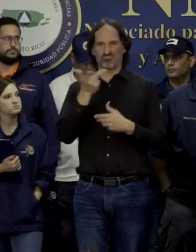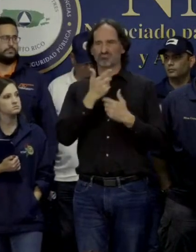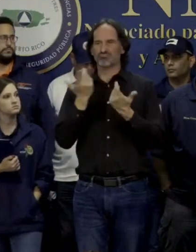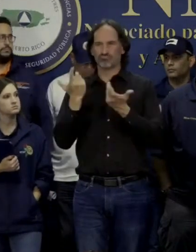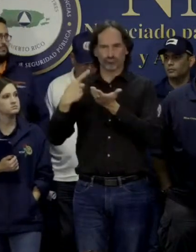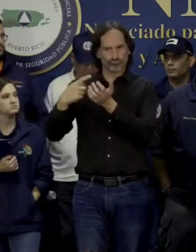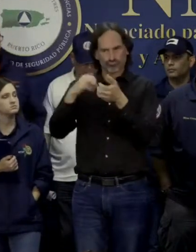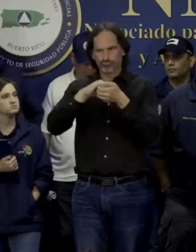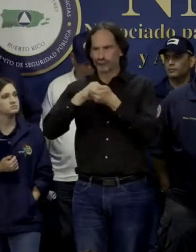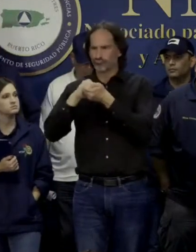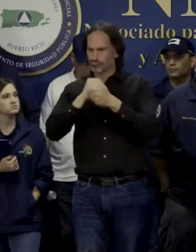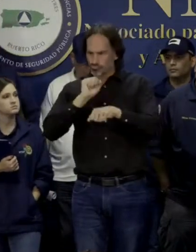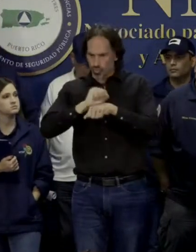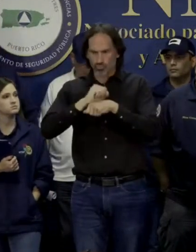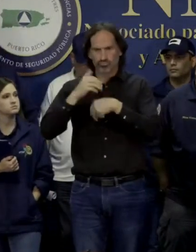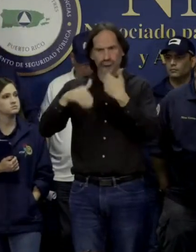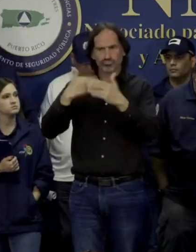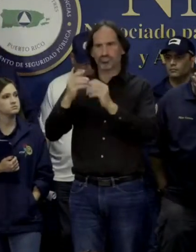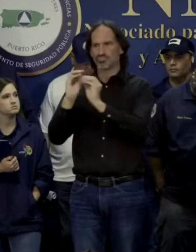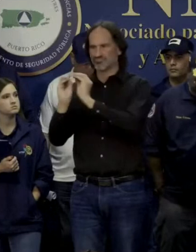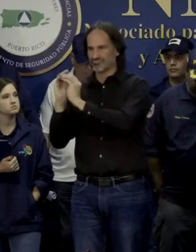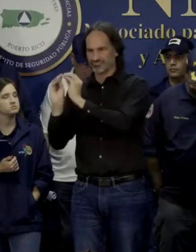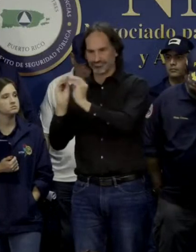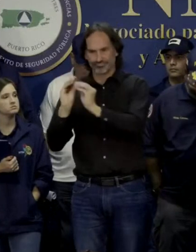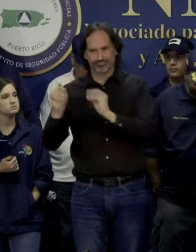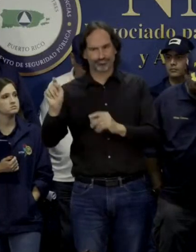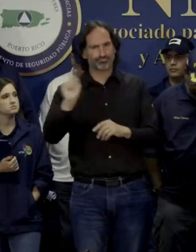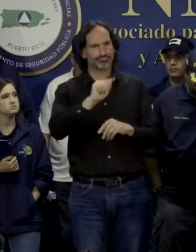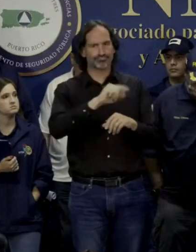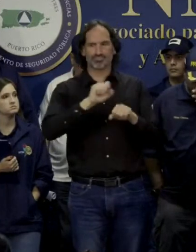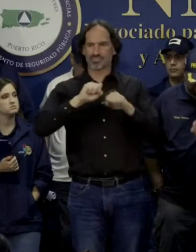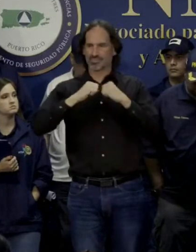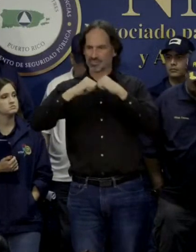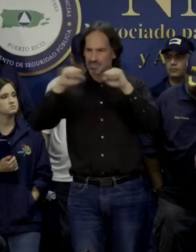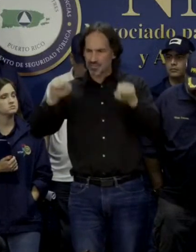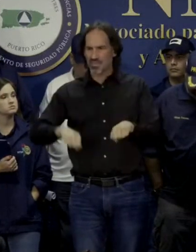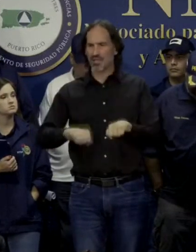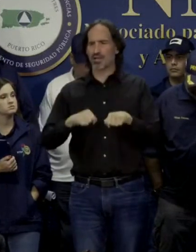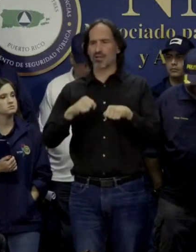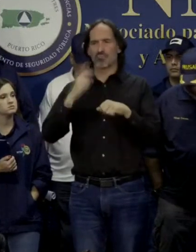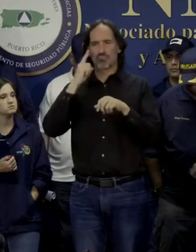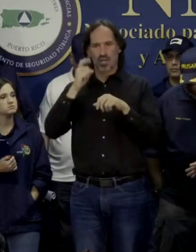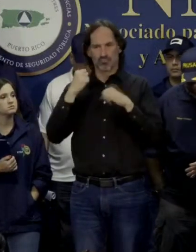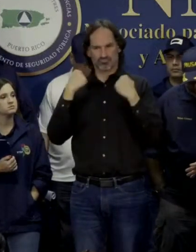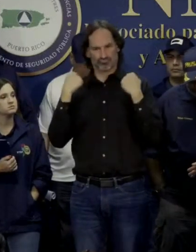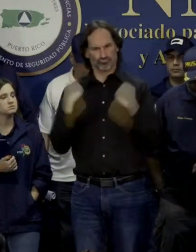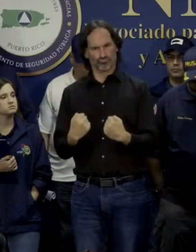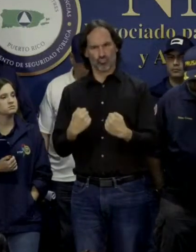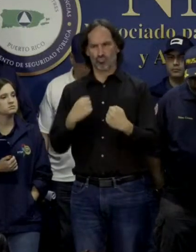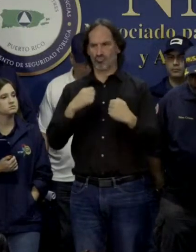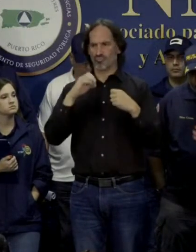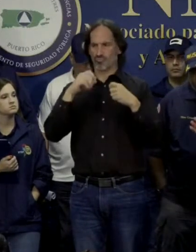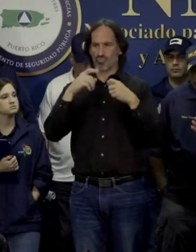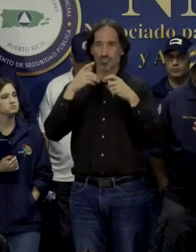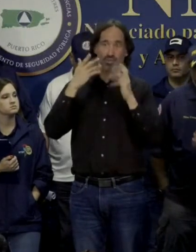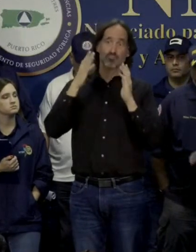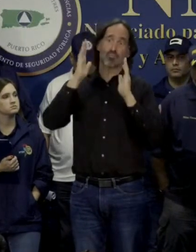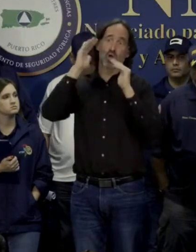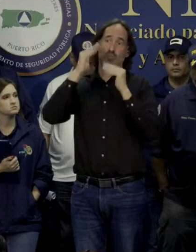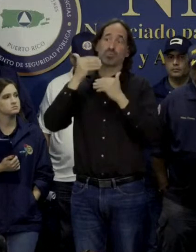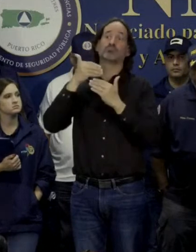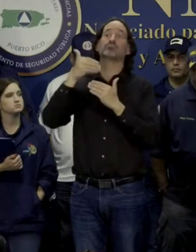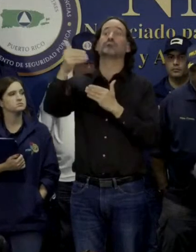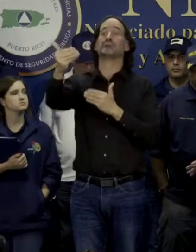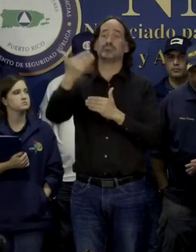sistema más confiable, más resiliente. Ese es el futuro. Ahora lo que estamos es que hemos recibido